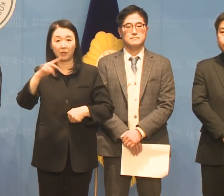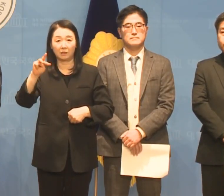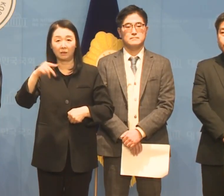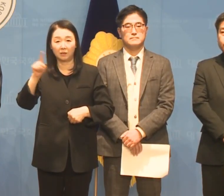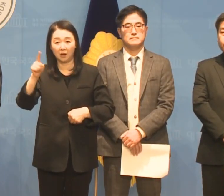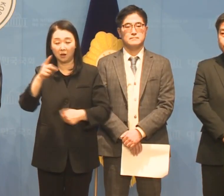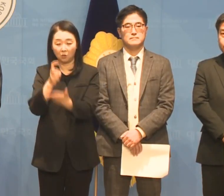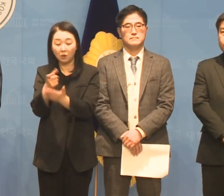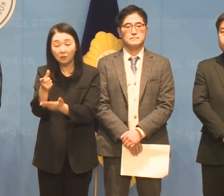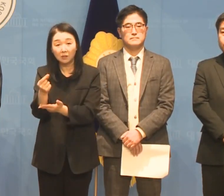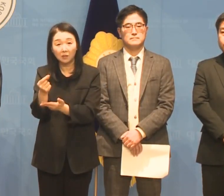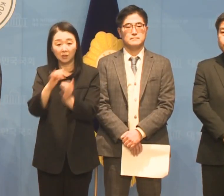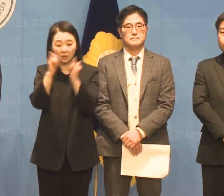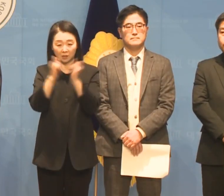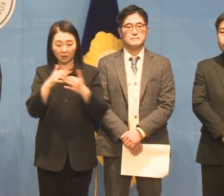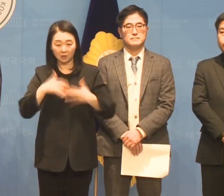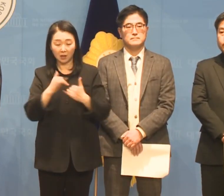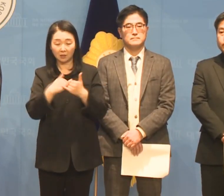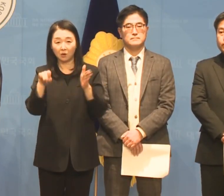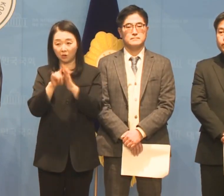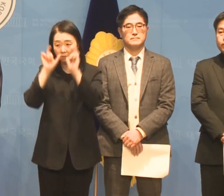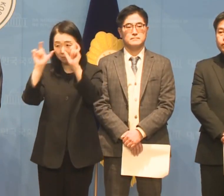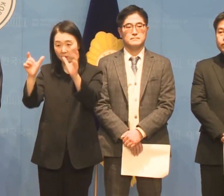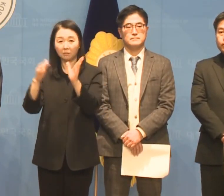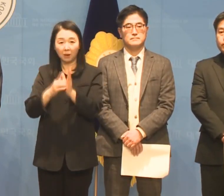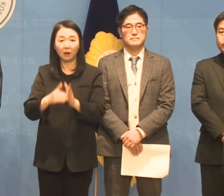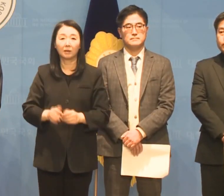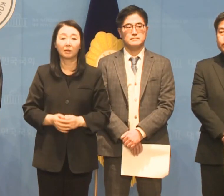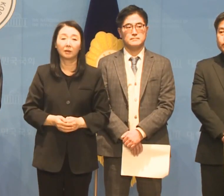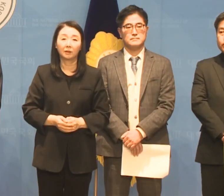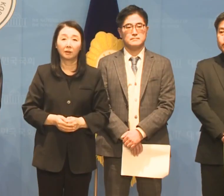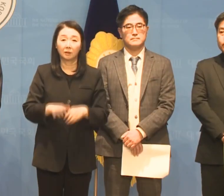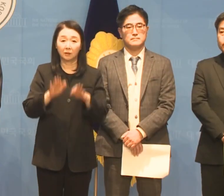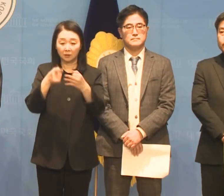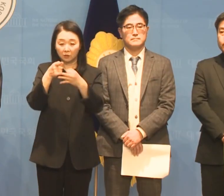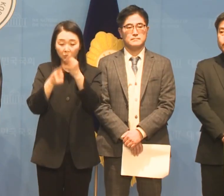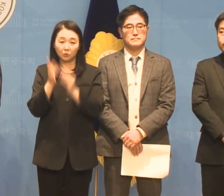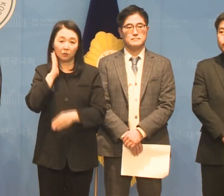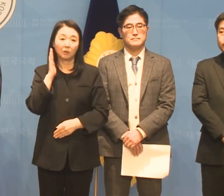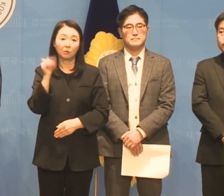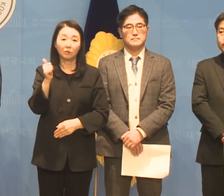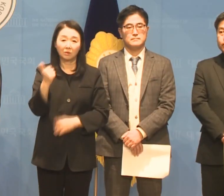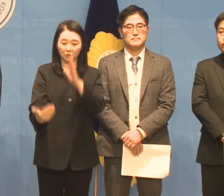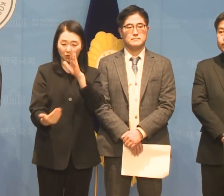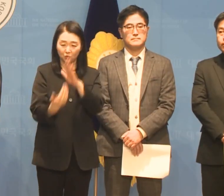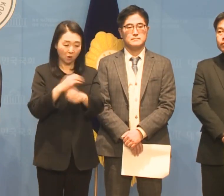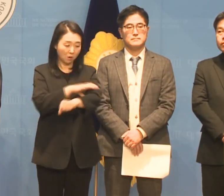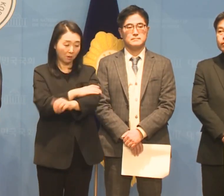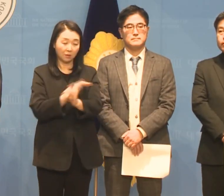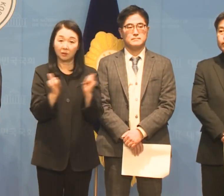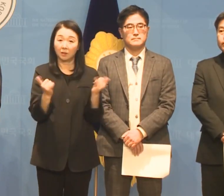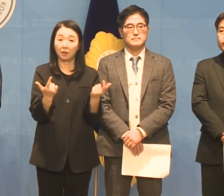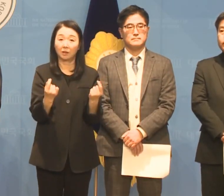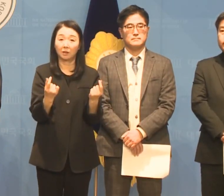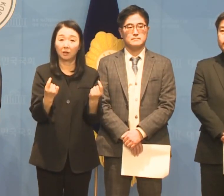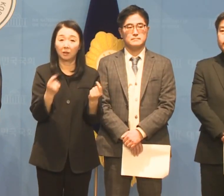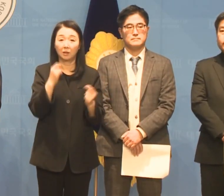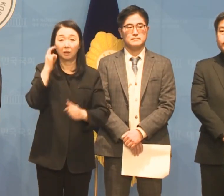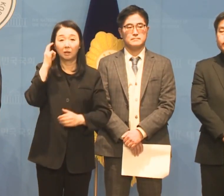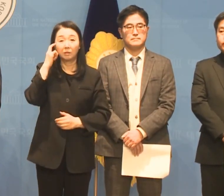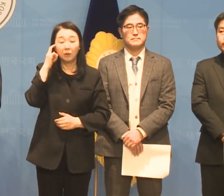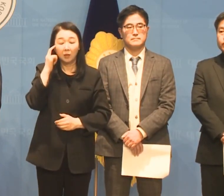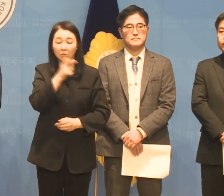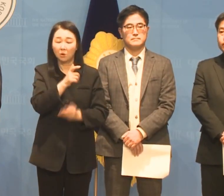사회적 약자를 위해서 한 판결이었습니다. 그러나 윤석열 대통령은 최고 권력자로서 무수히